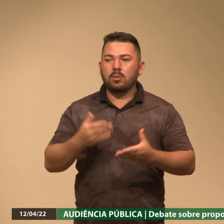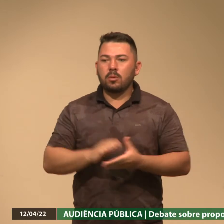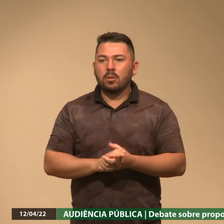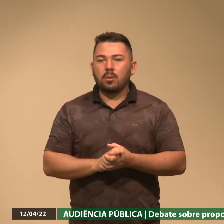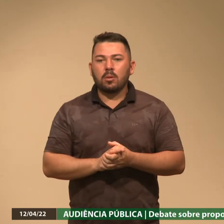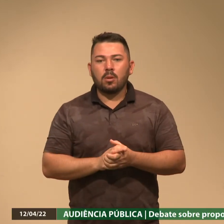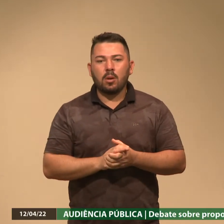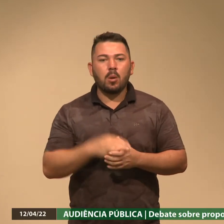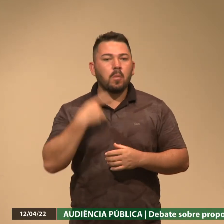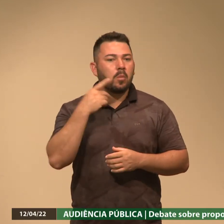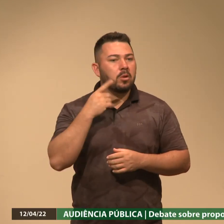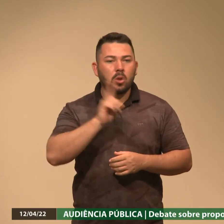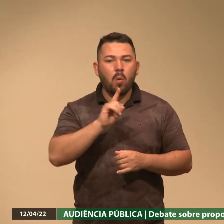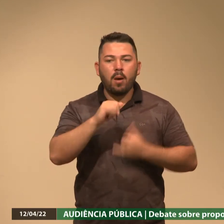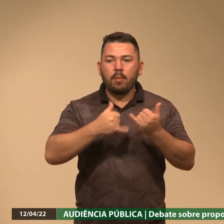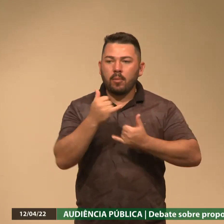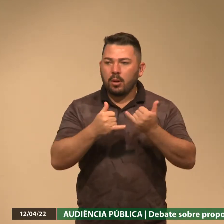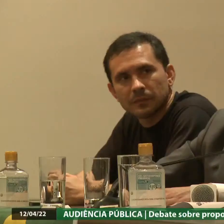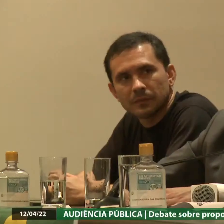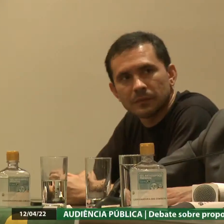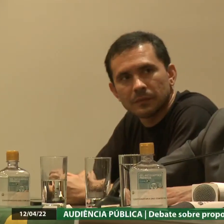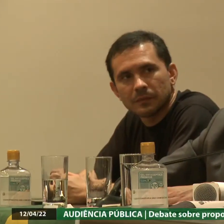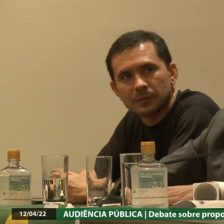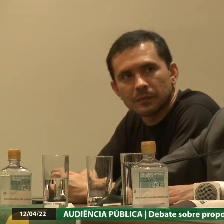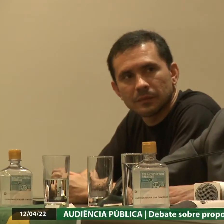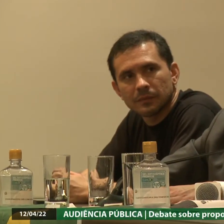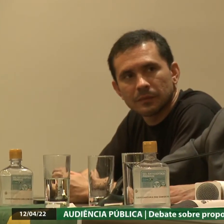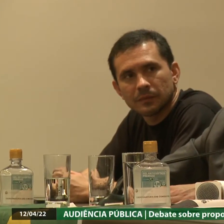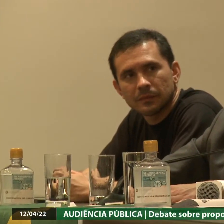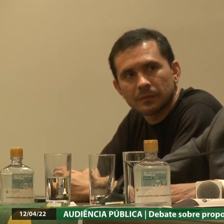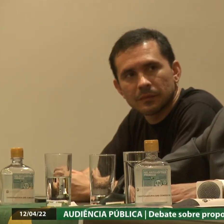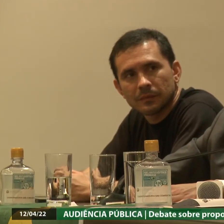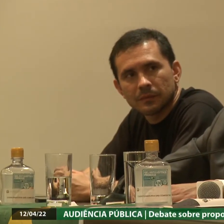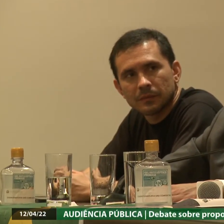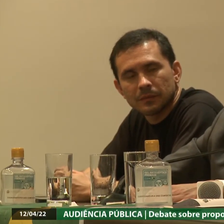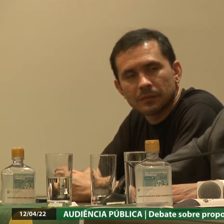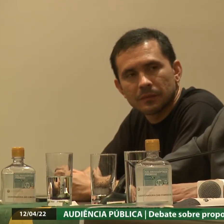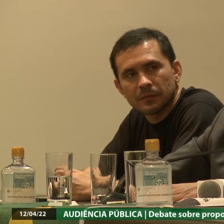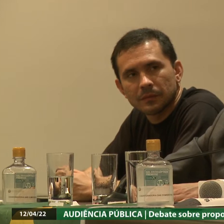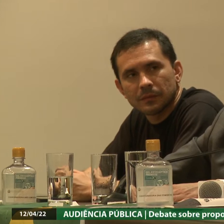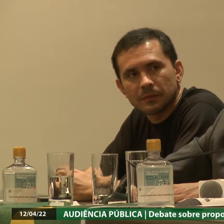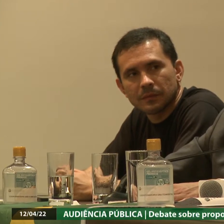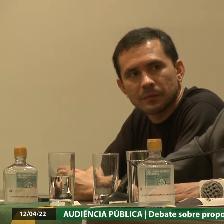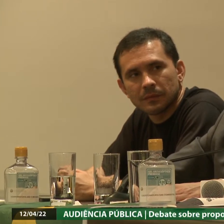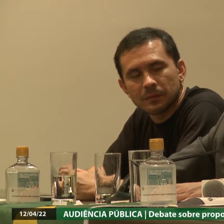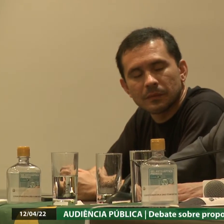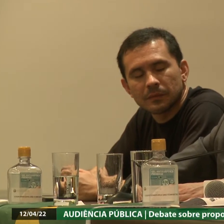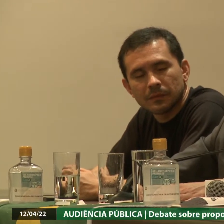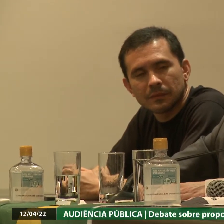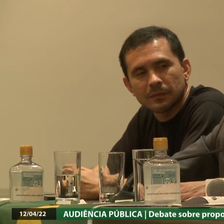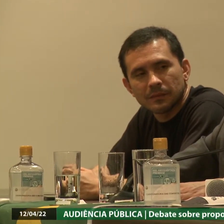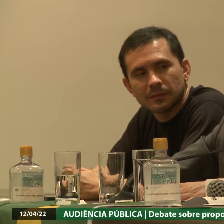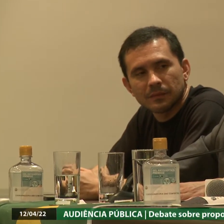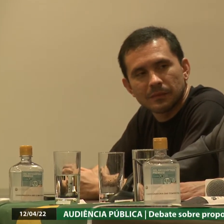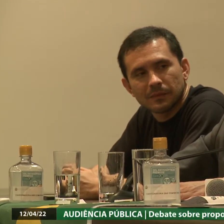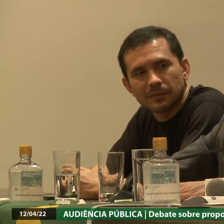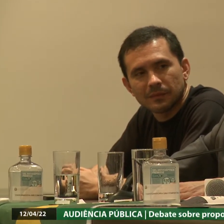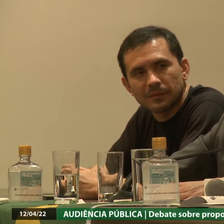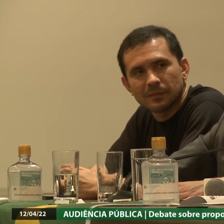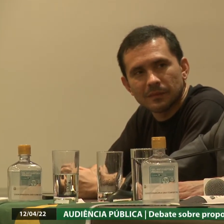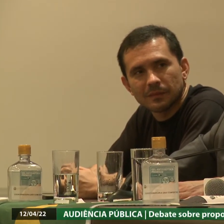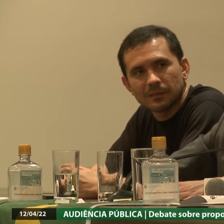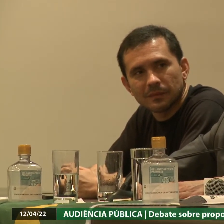política não é brincadeira política não é para moleque política não é para quem não tem propósito tá política é isso é se